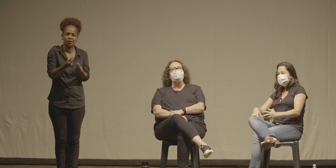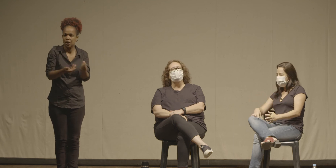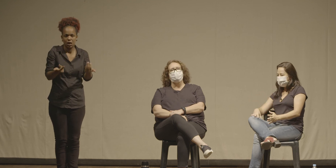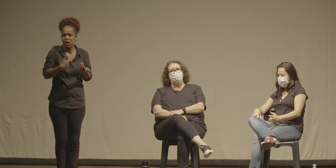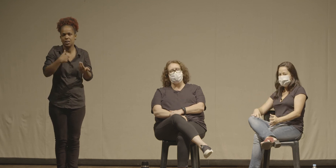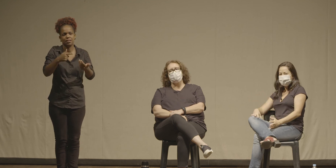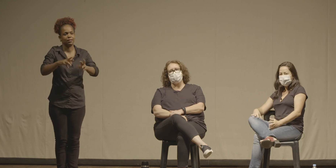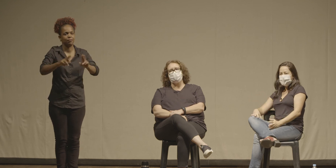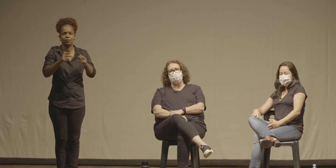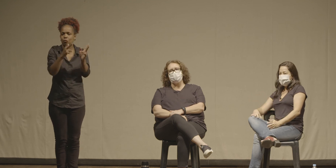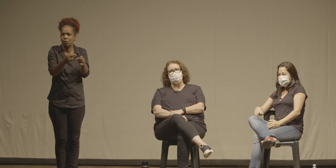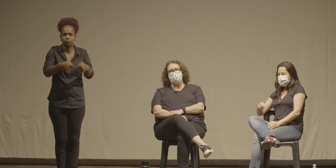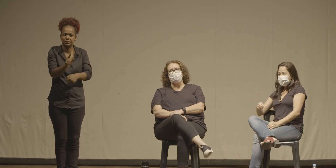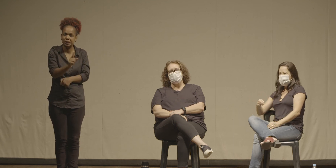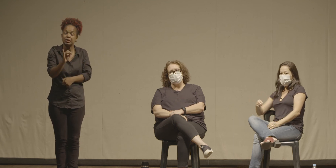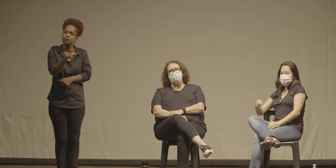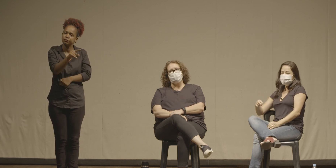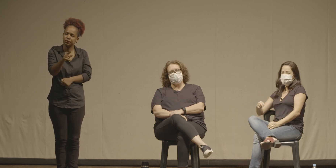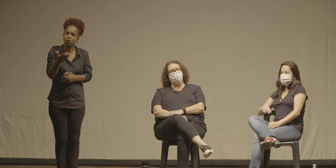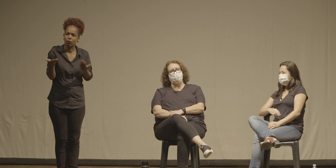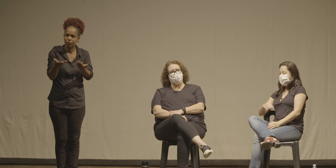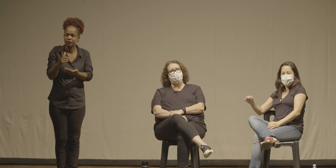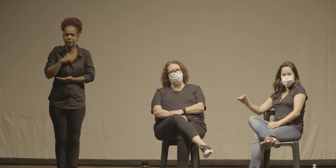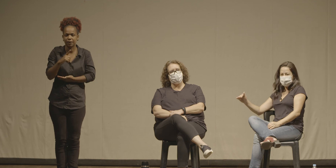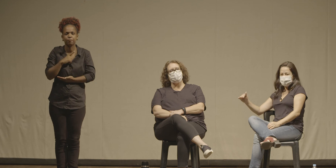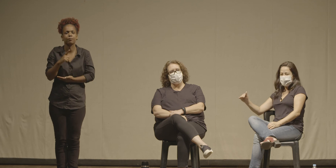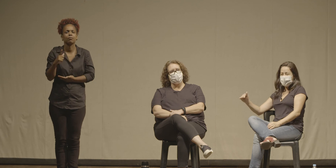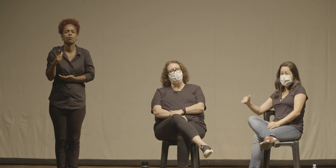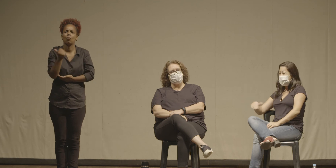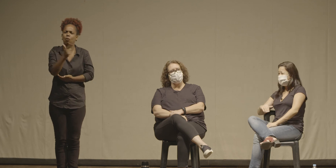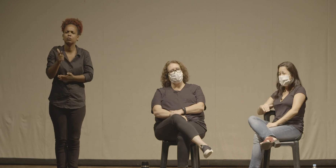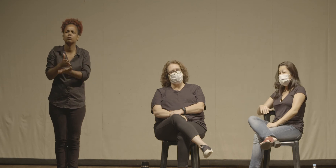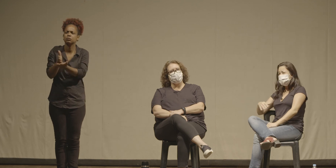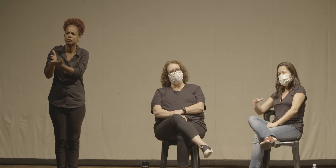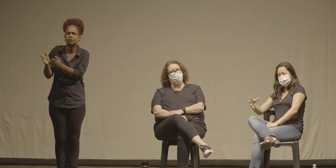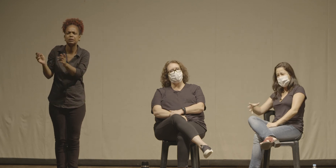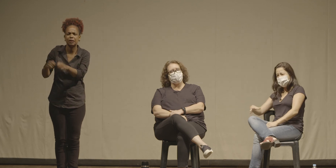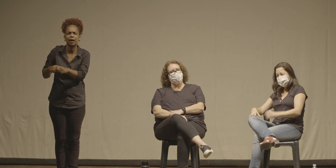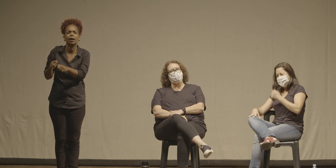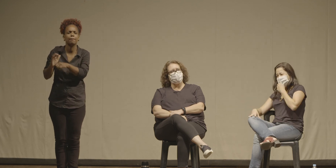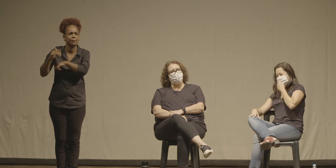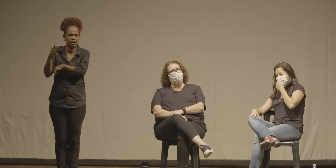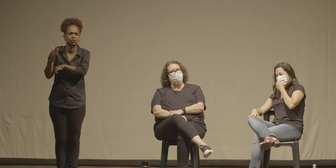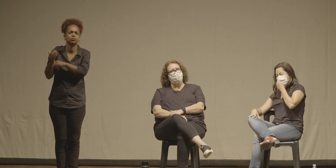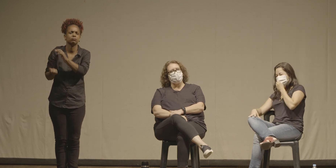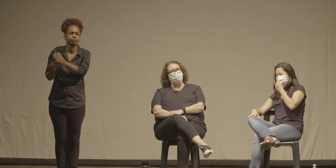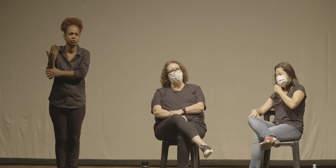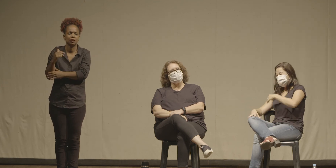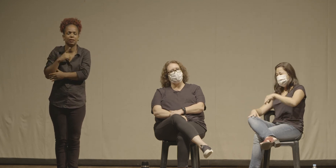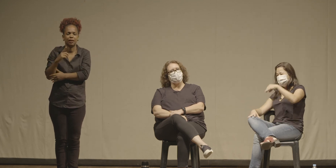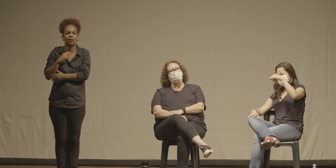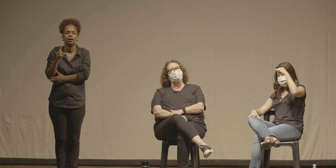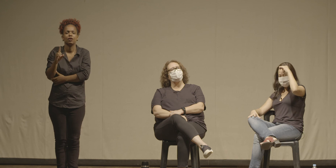precisam ser dessa forma. Se você tem hoje várias possibilidades, e cada vez vamos ter mais, a gente está com a